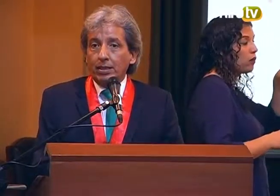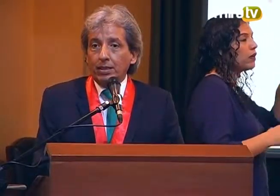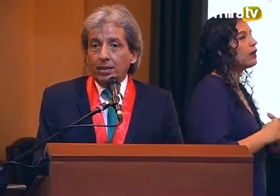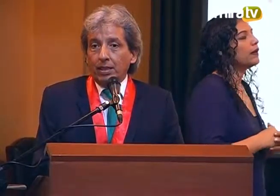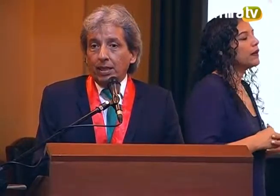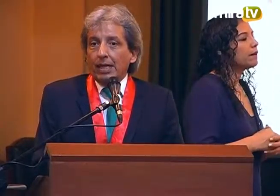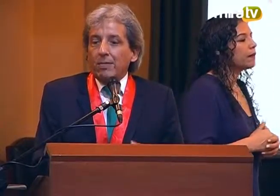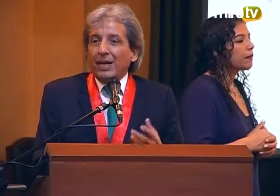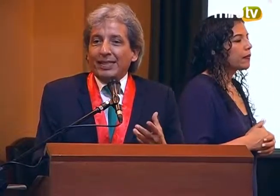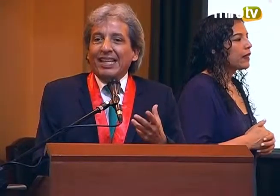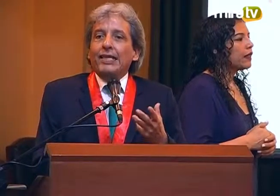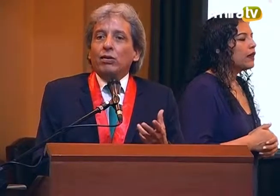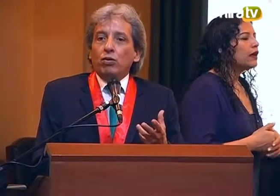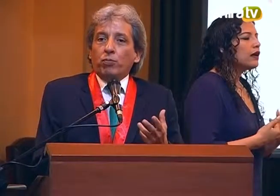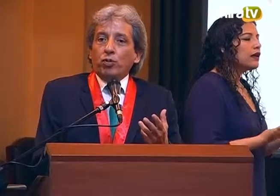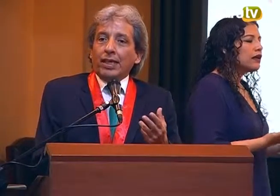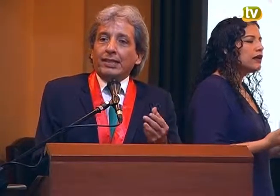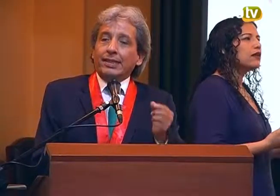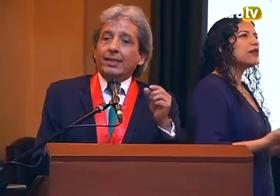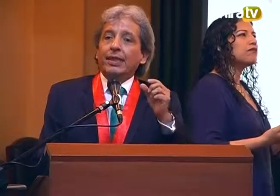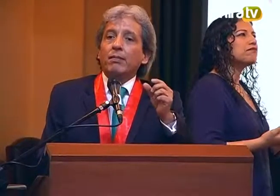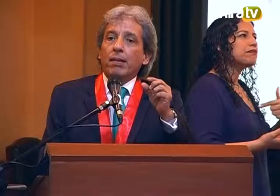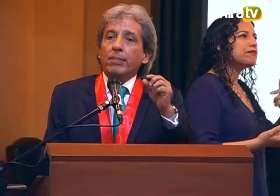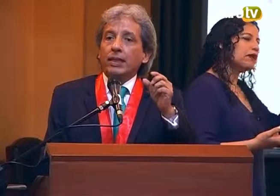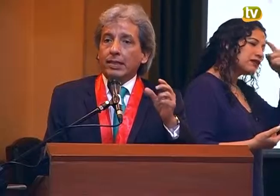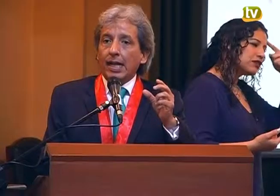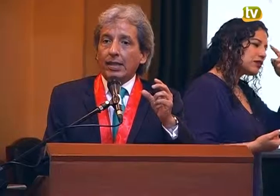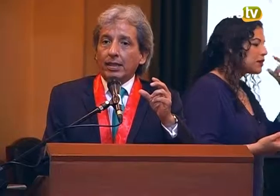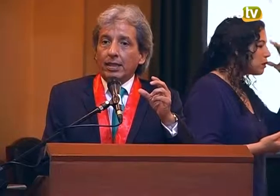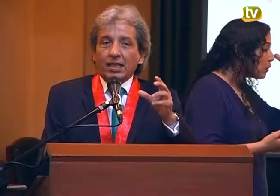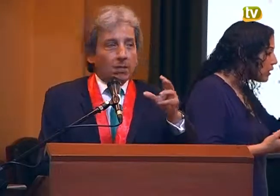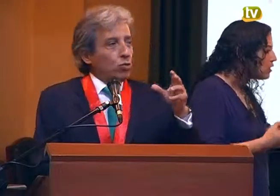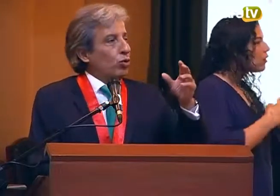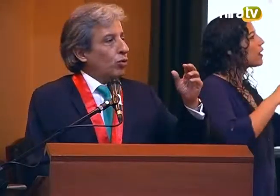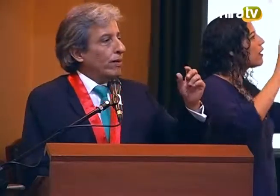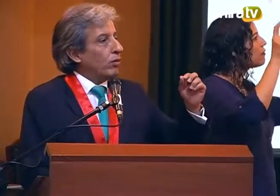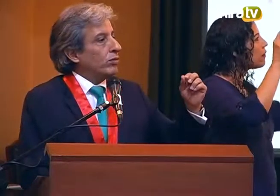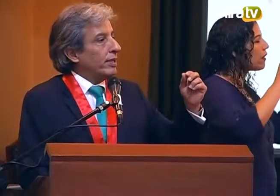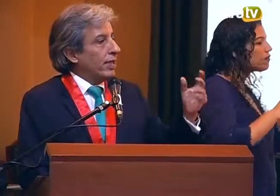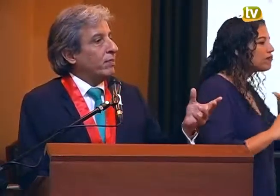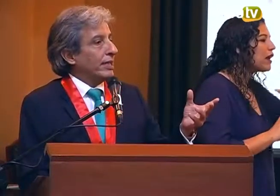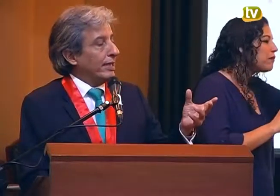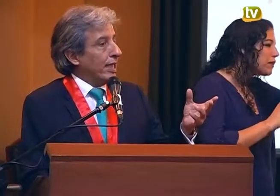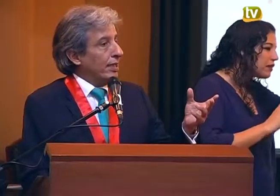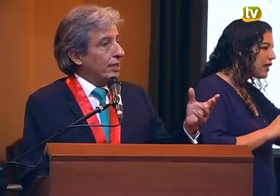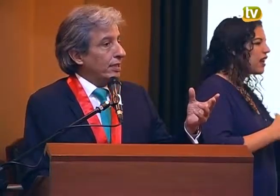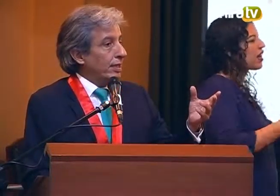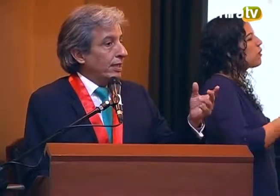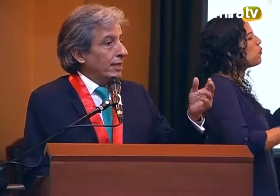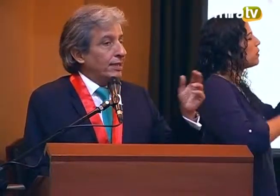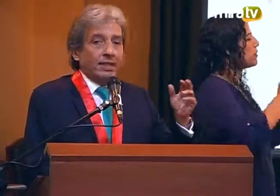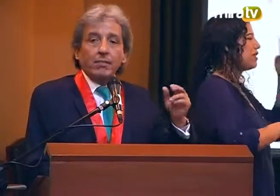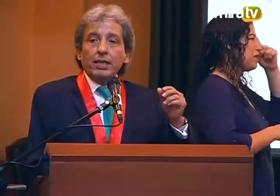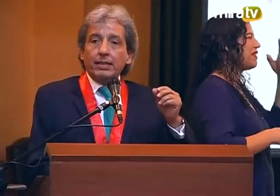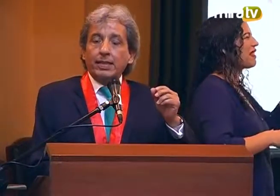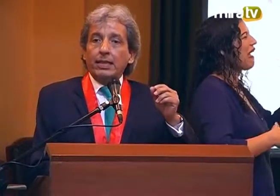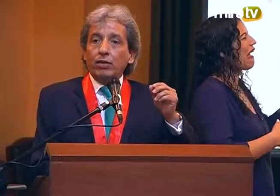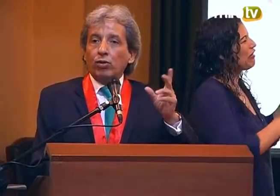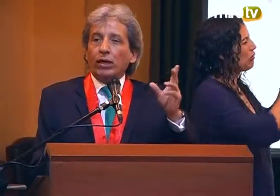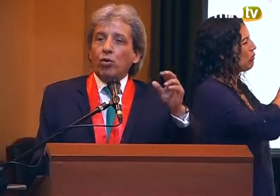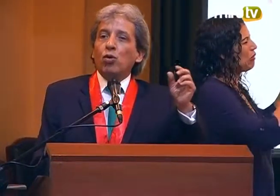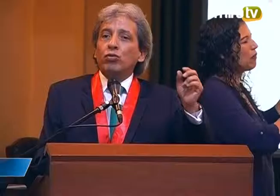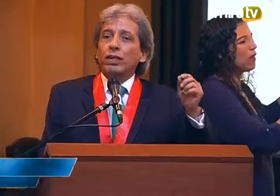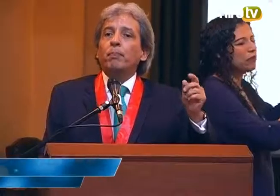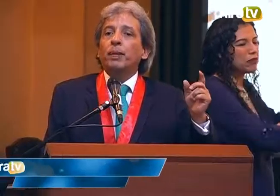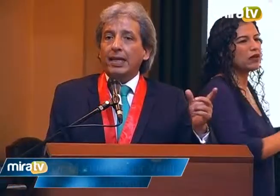hacer. Y me parece lindo porque es de ese tema ambiental, que muchos todavía consideran marginal, de ese